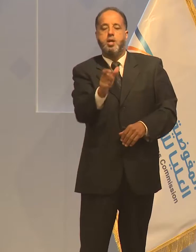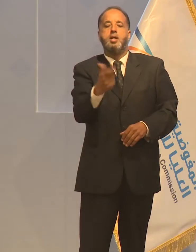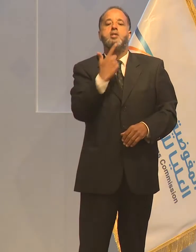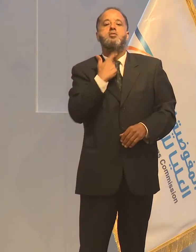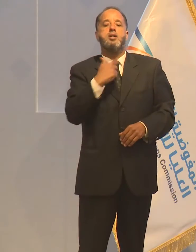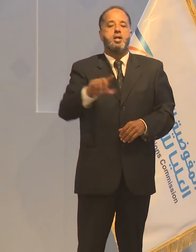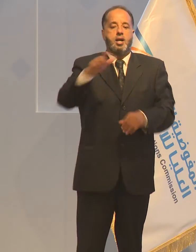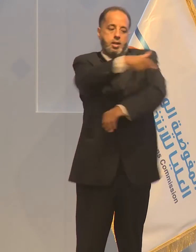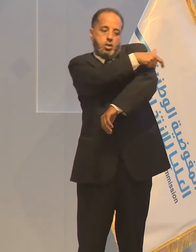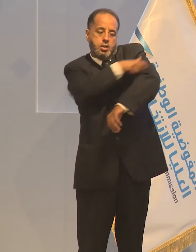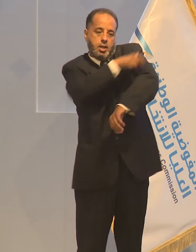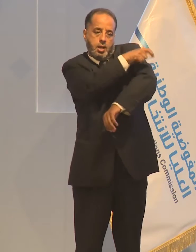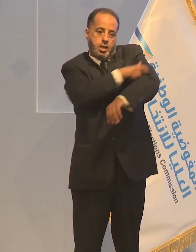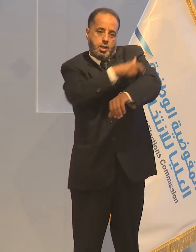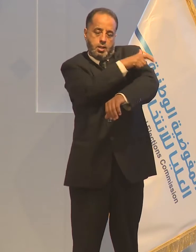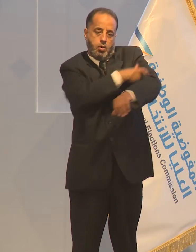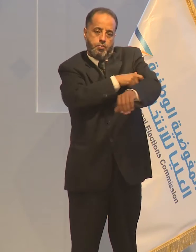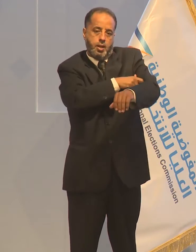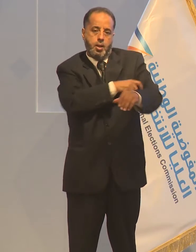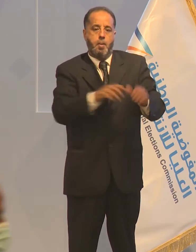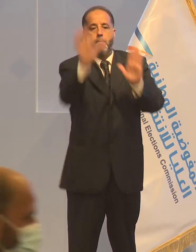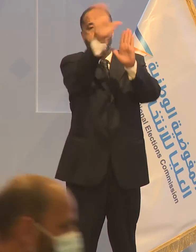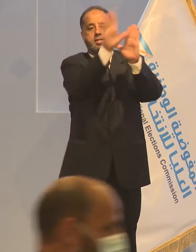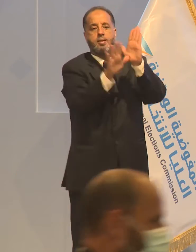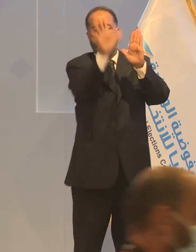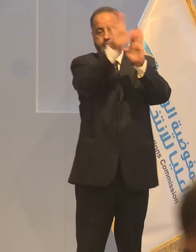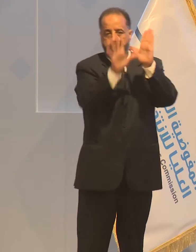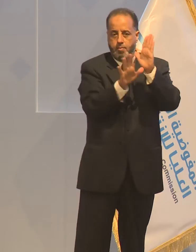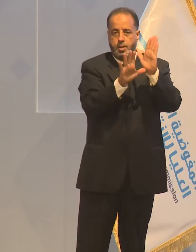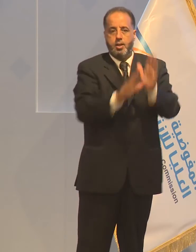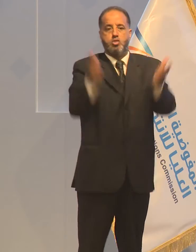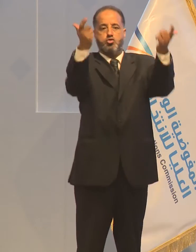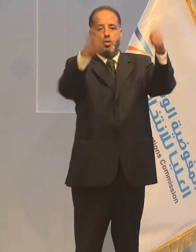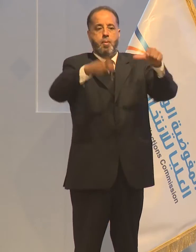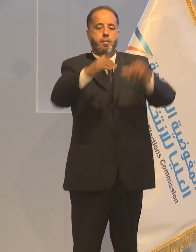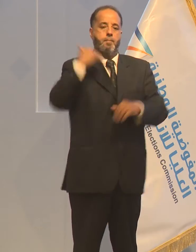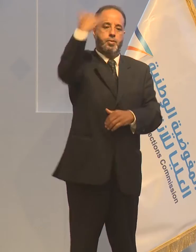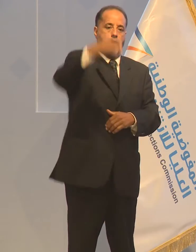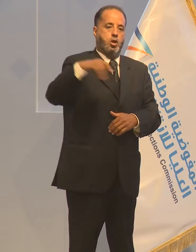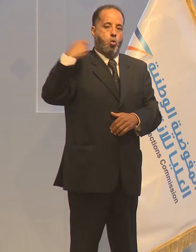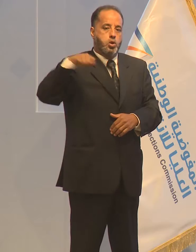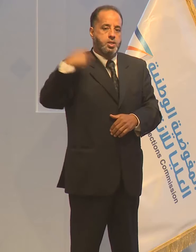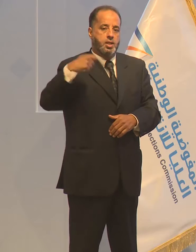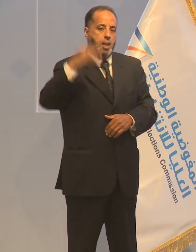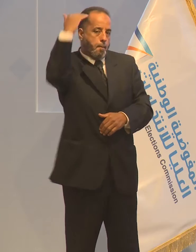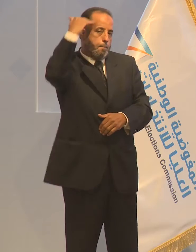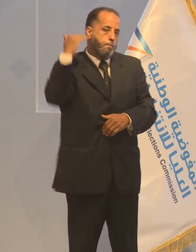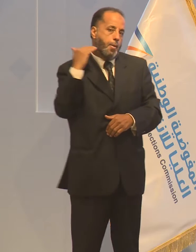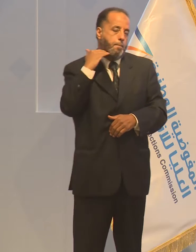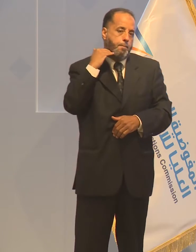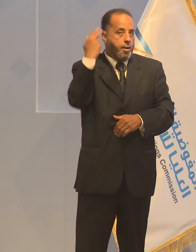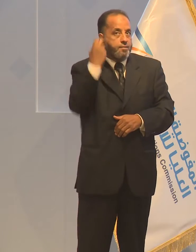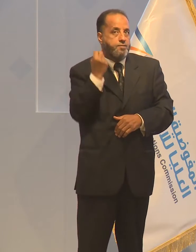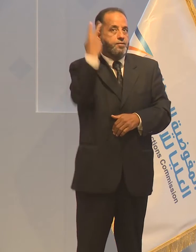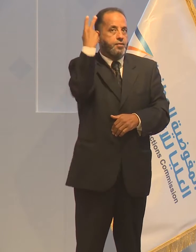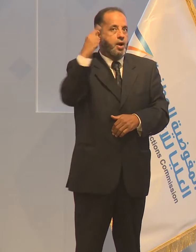ناخبين لأعضاء في مجلس النواب. أيضا ننتظر في الاجتماع القادم من وزيرة المرأة عرض